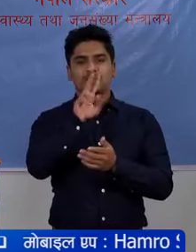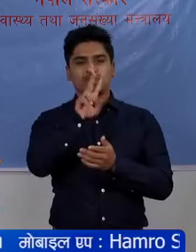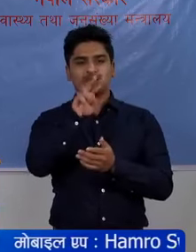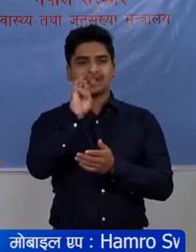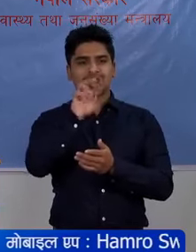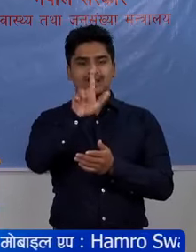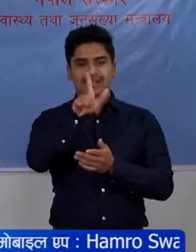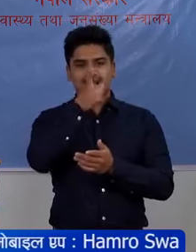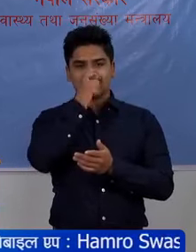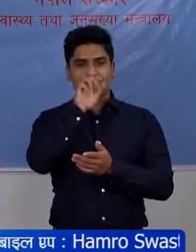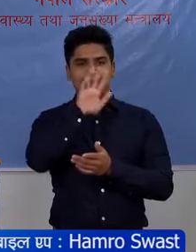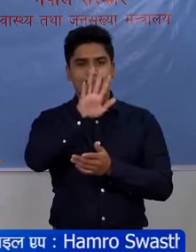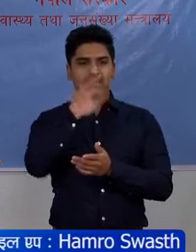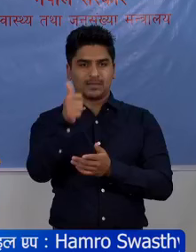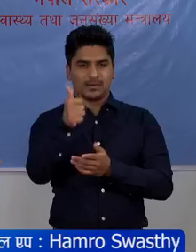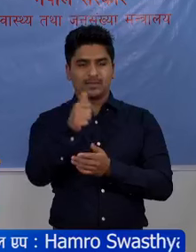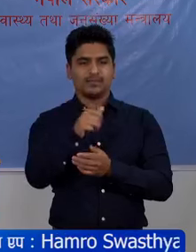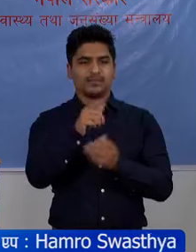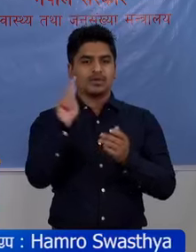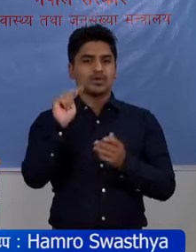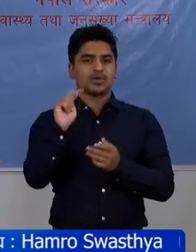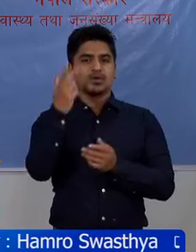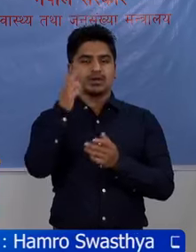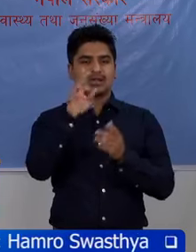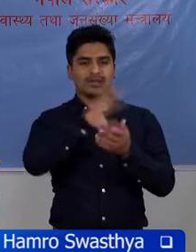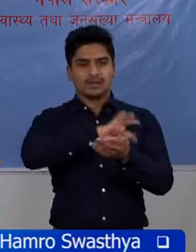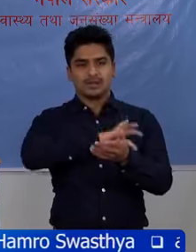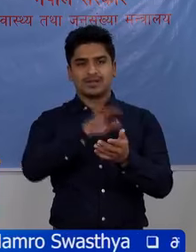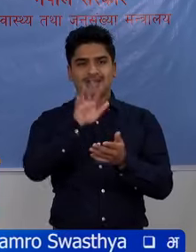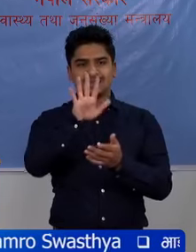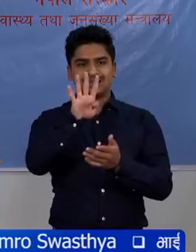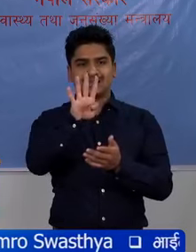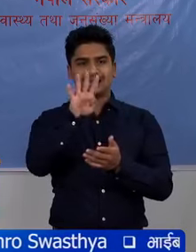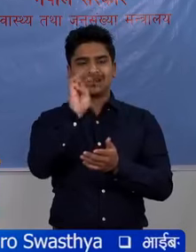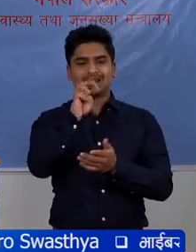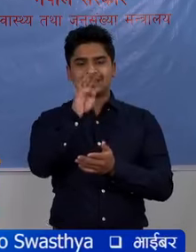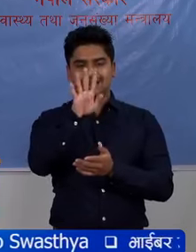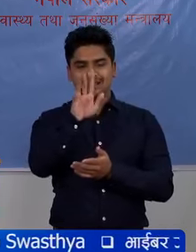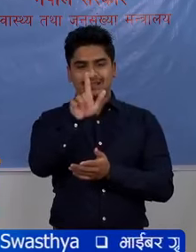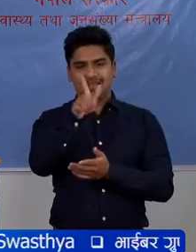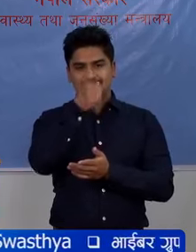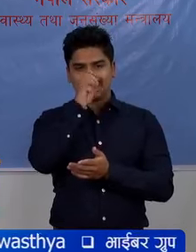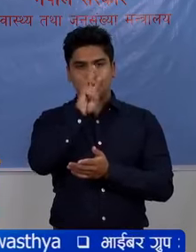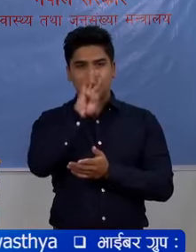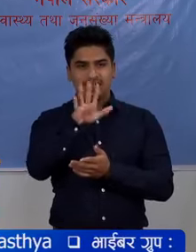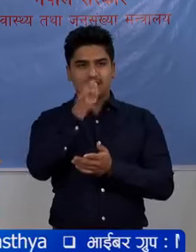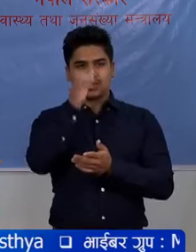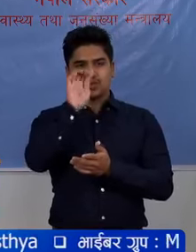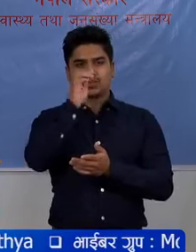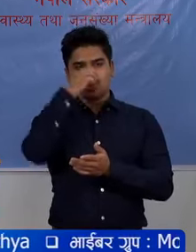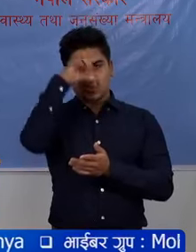,19 कृणाली परदेश मा 47,35 रच nostोधर